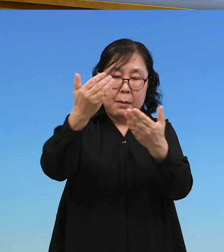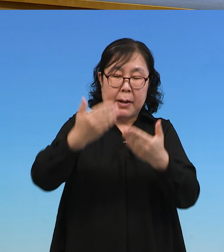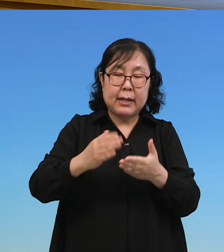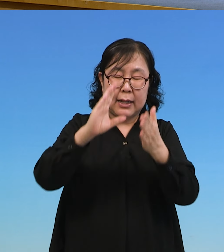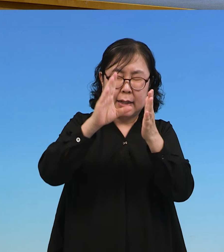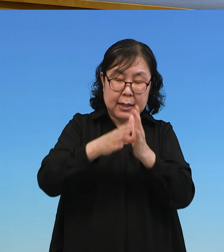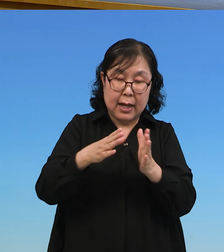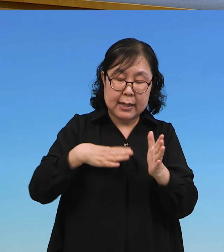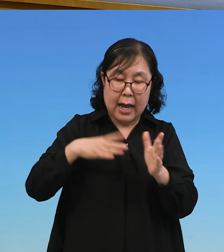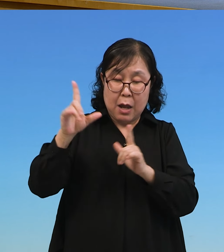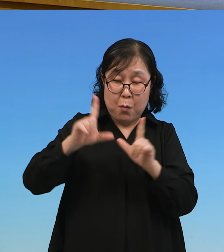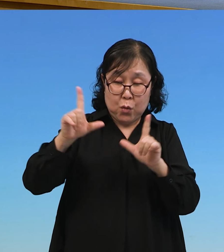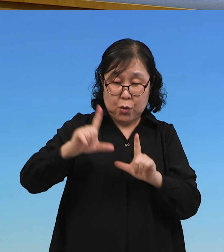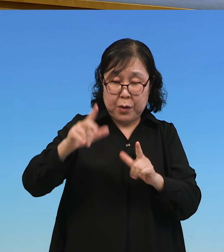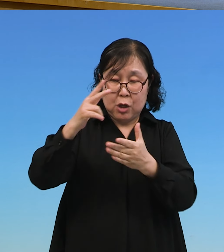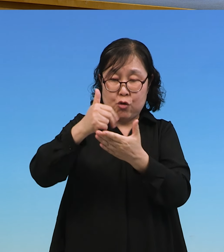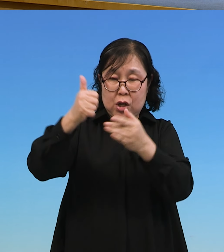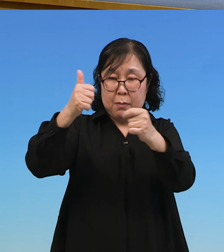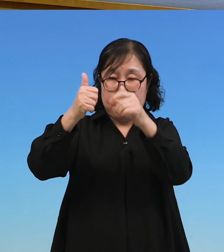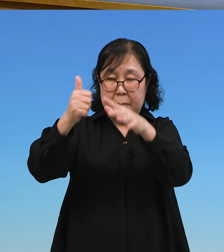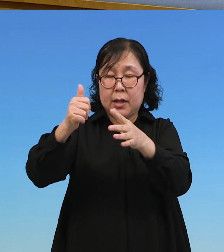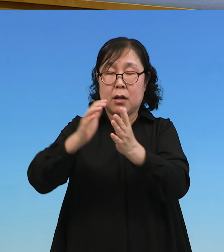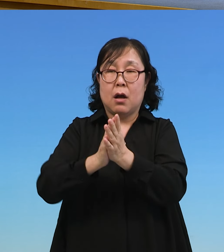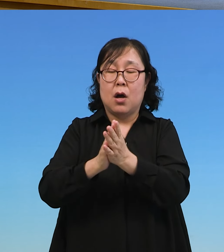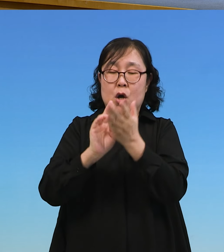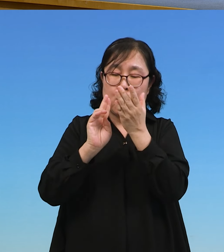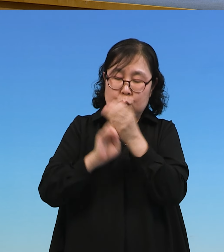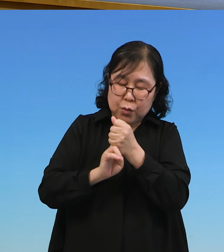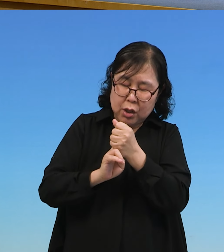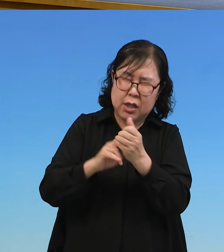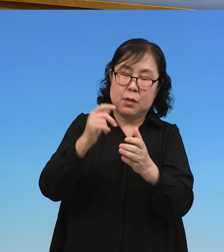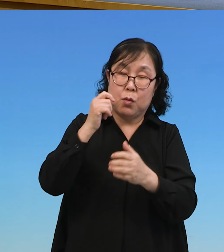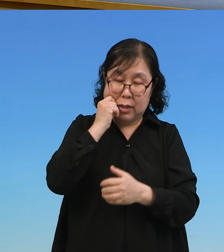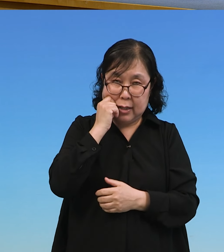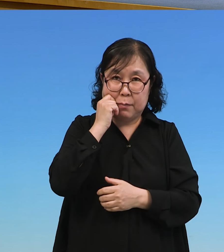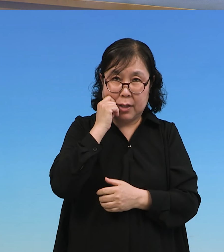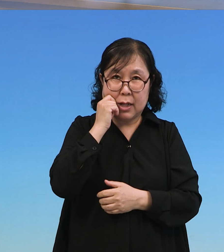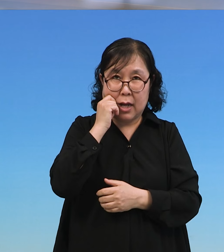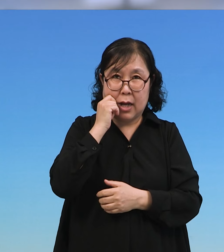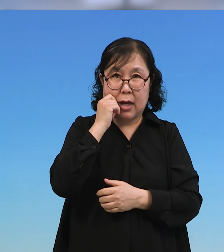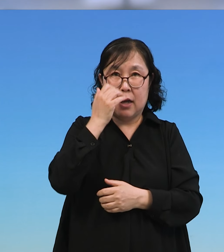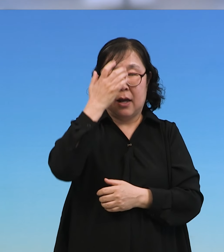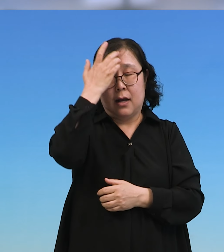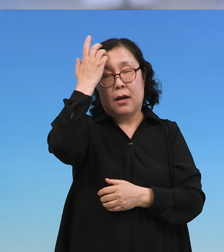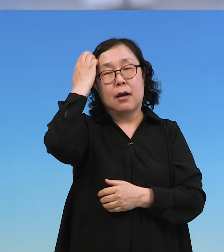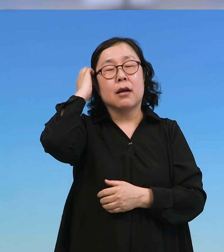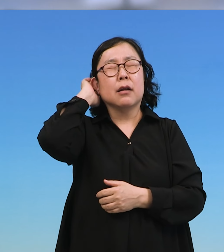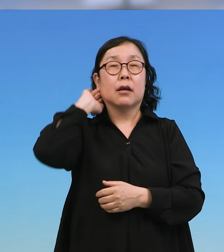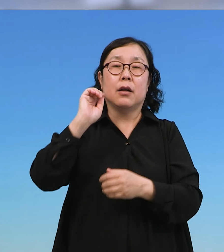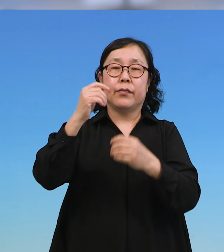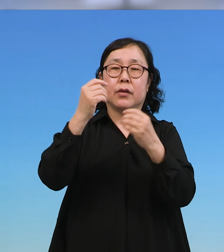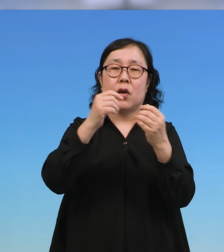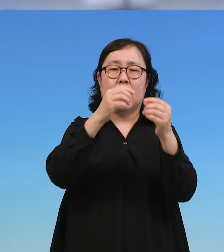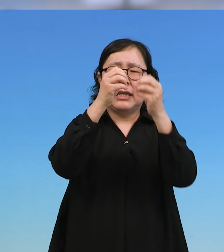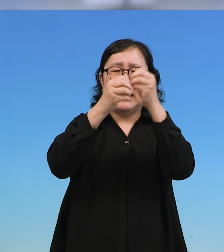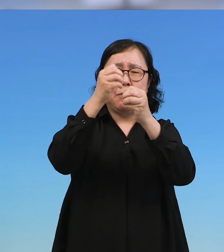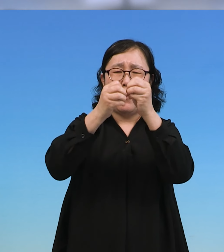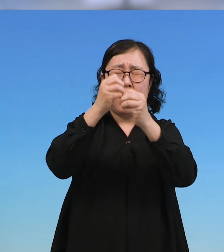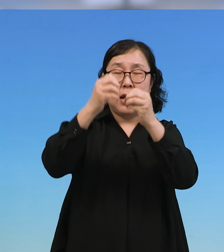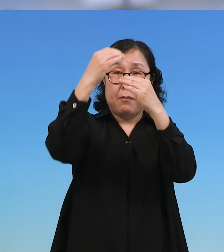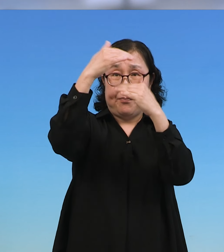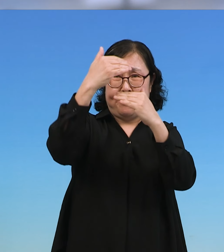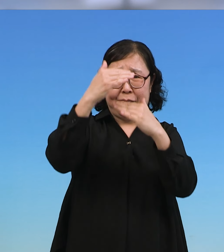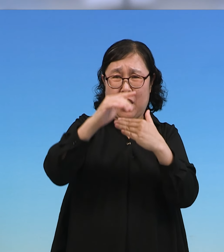주의 앞에 숨겨지지 못하였나이다. 이런 다윗의 그 시편의 내용들을요, 그저 뭐